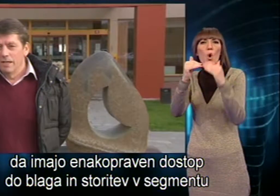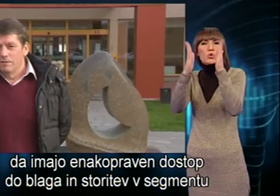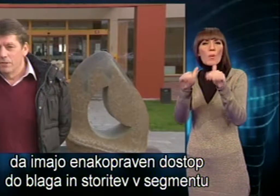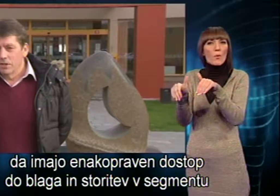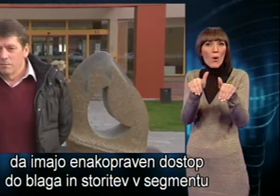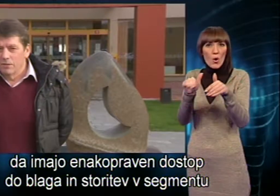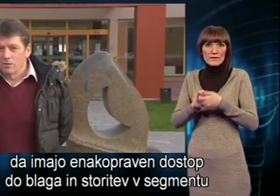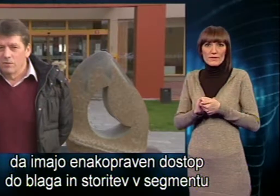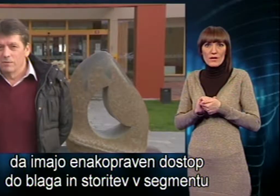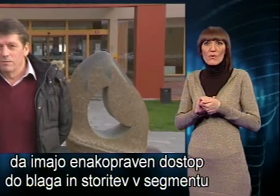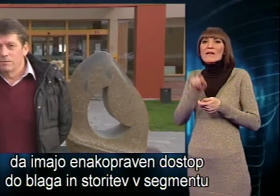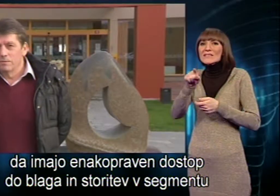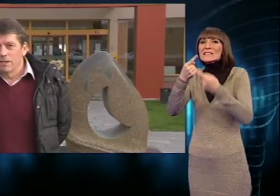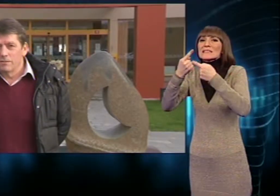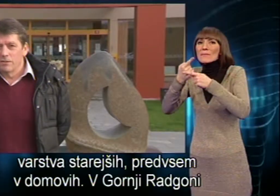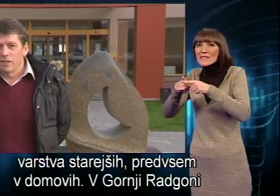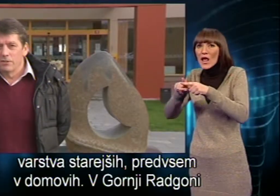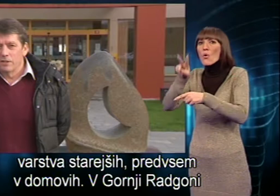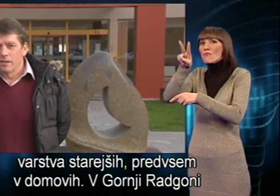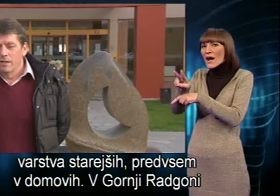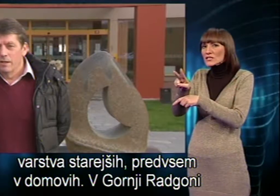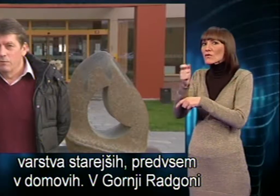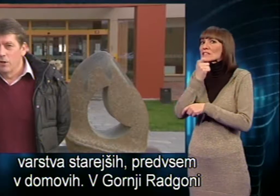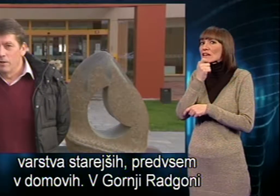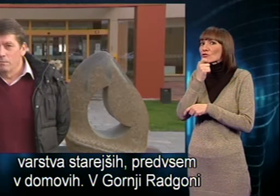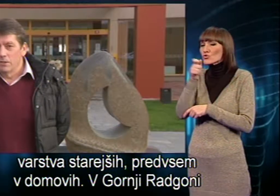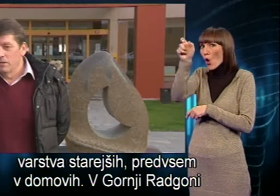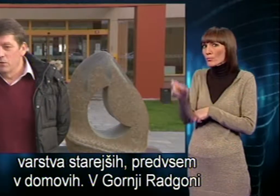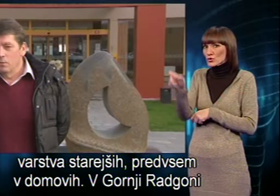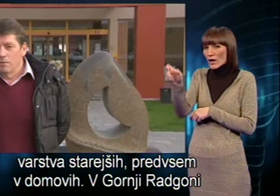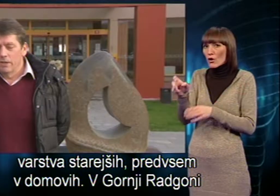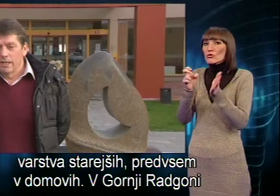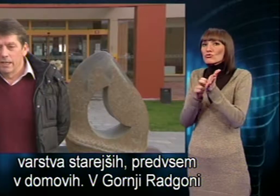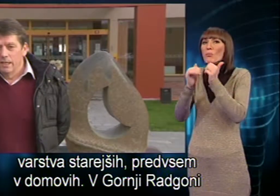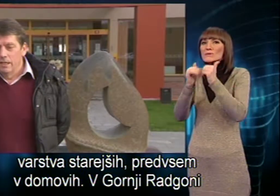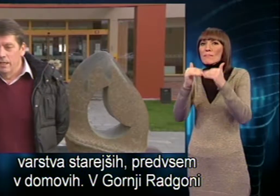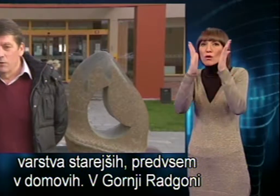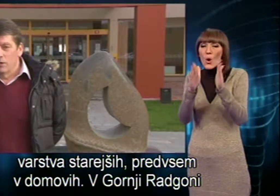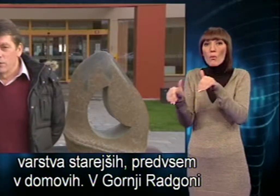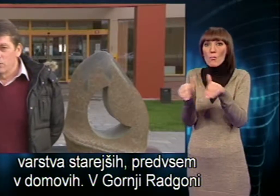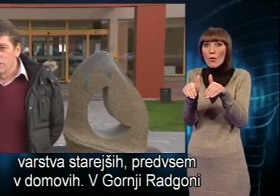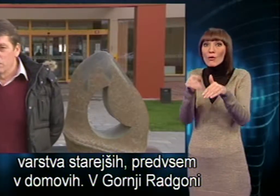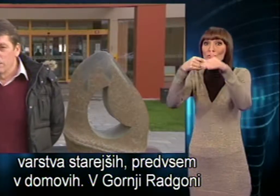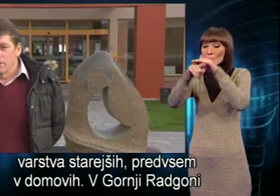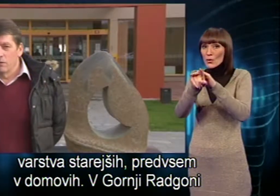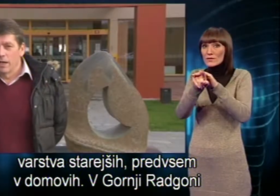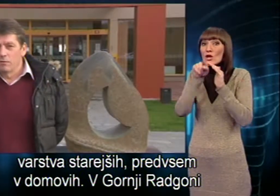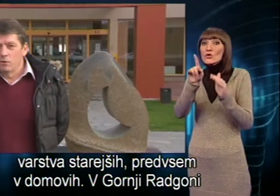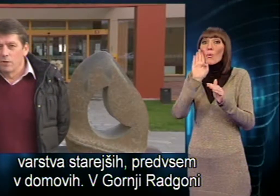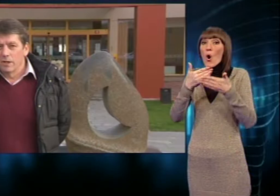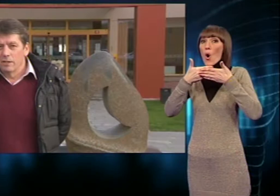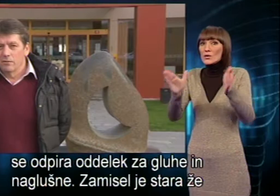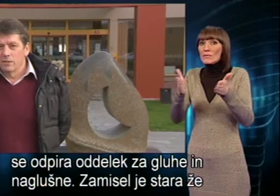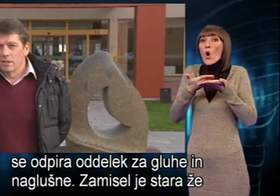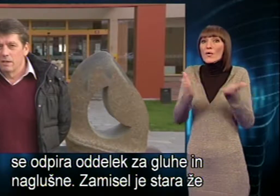storitev v segmentu varstva starejših, predvsem v domovih. In to je to, da se odpira oddelek